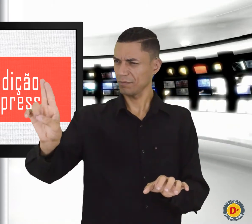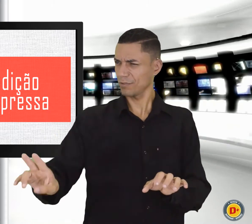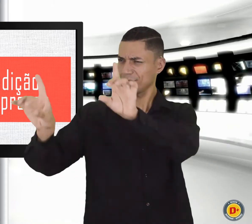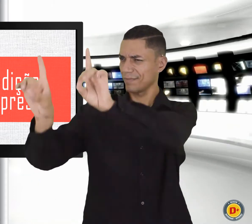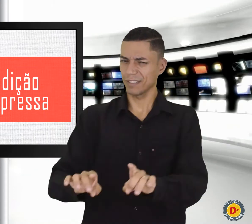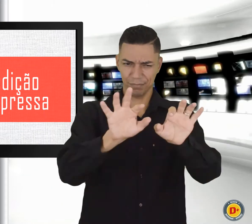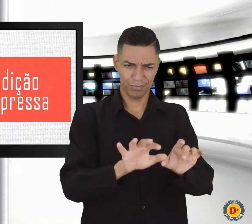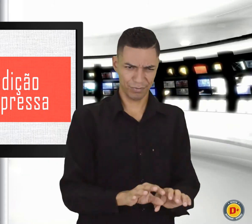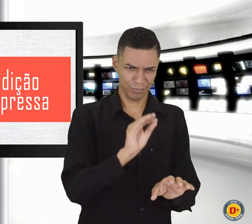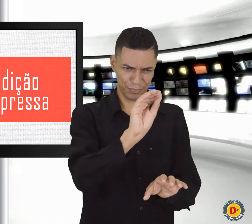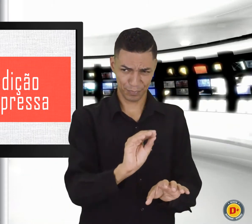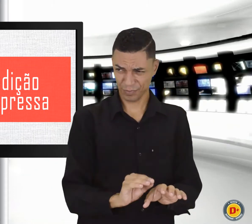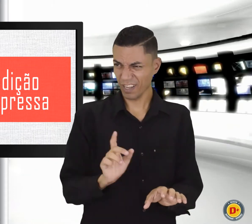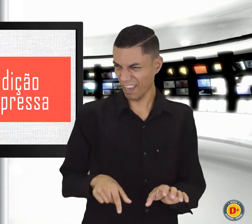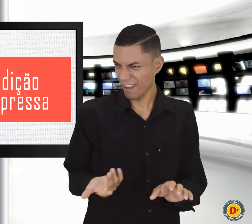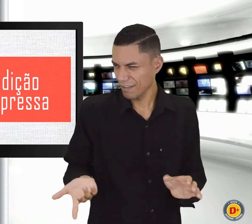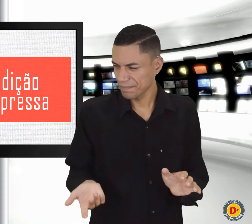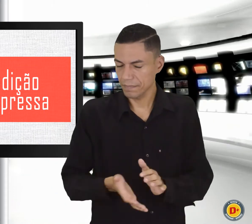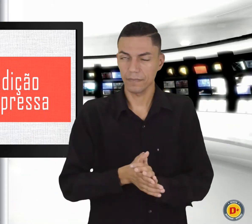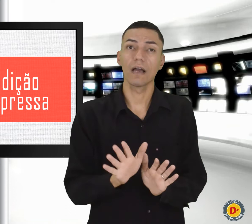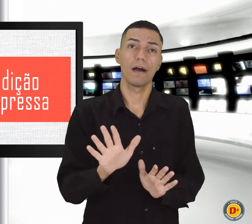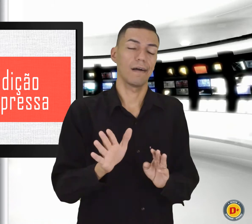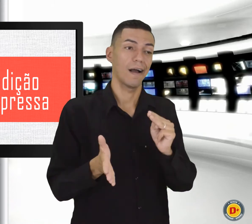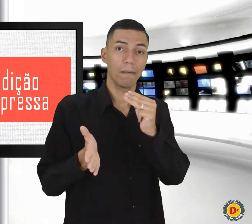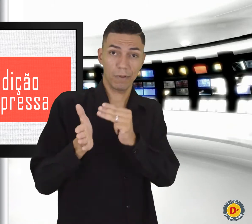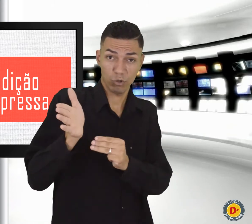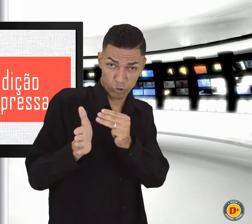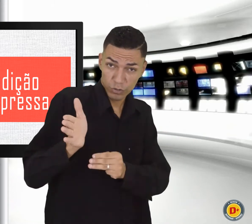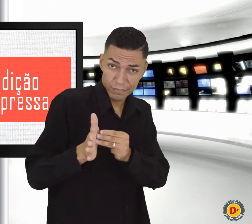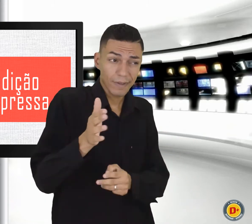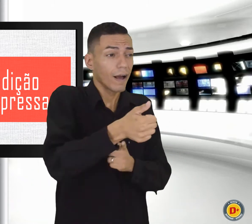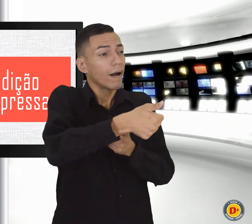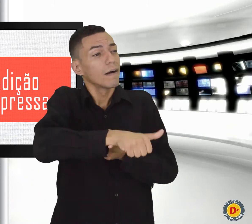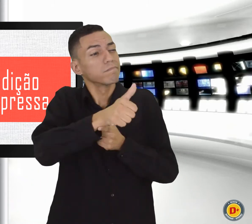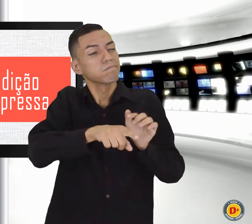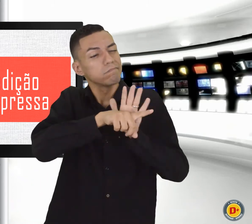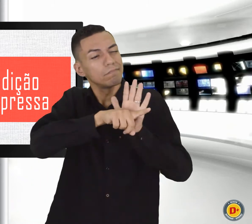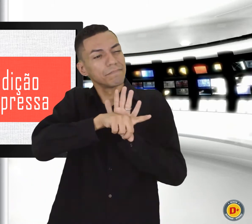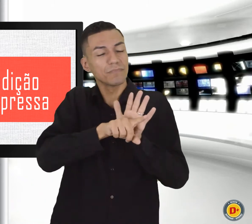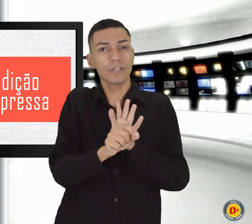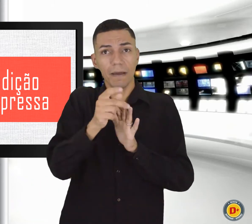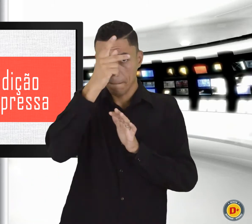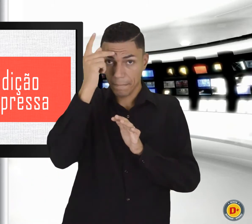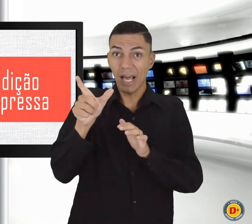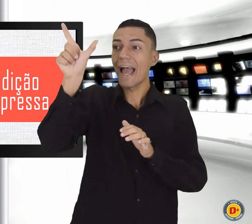o potencial e o perfil do cliente por meio de técnicas como a descoberta e